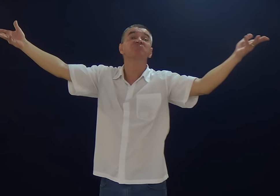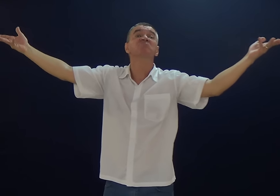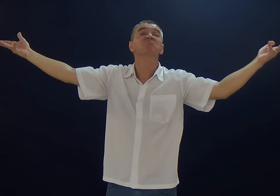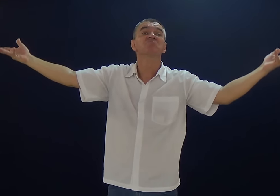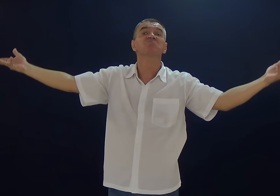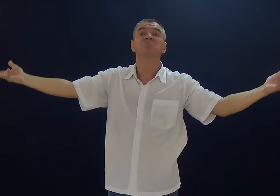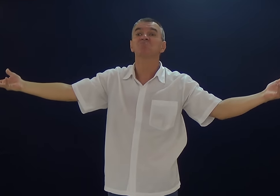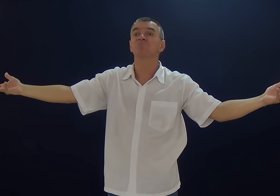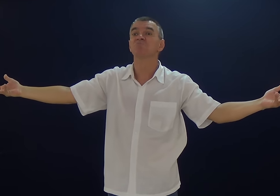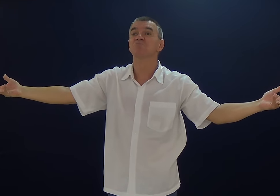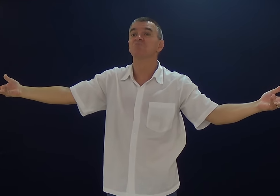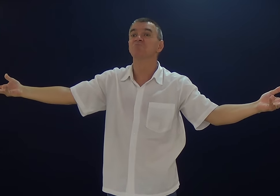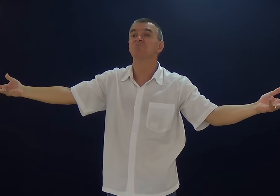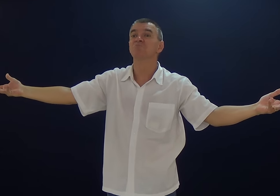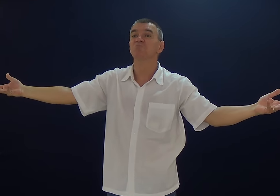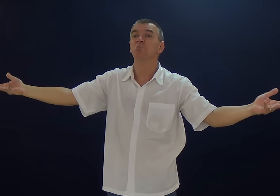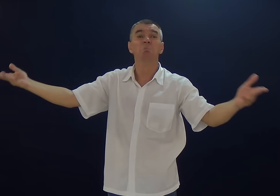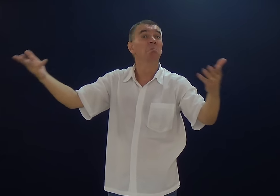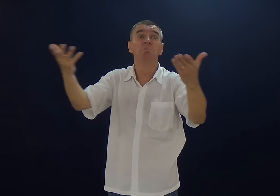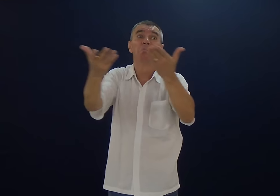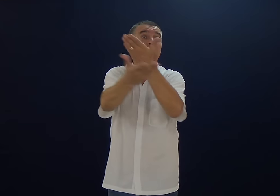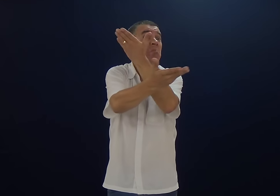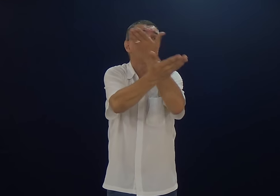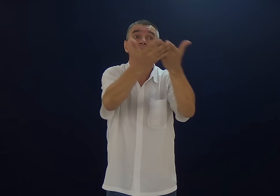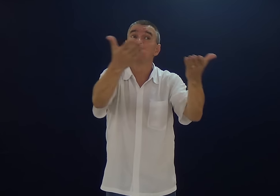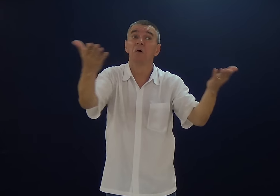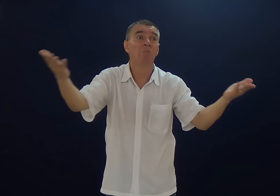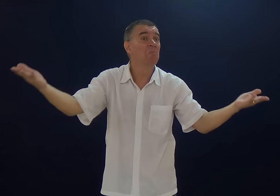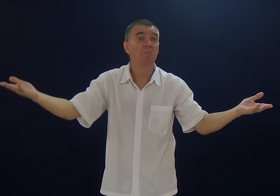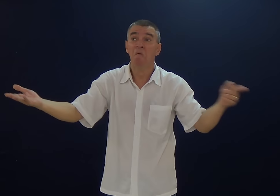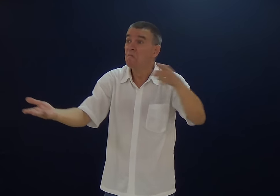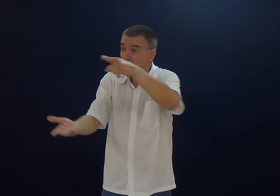começa a disseminar esse mexerico essa